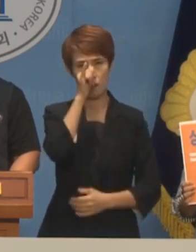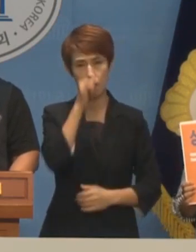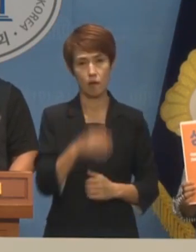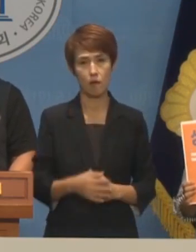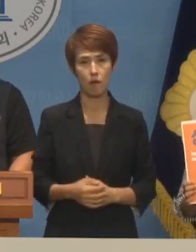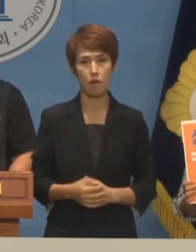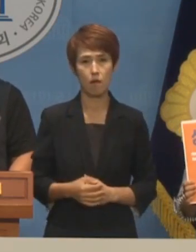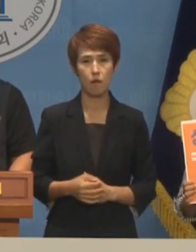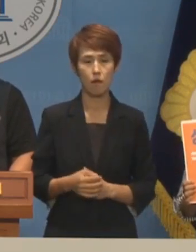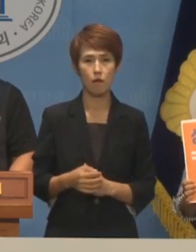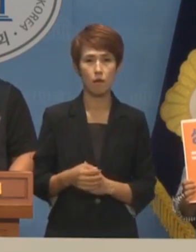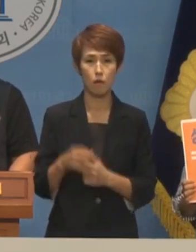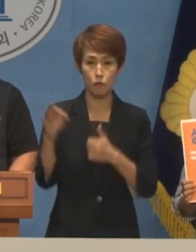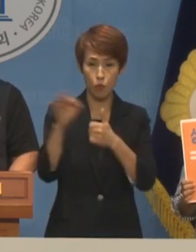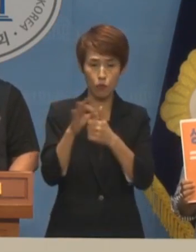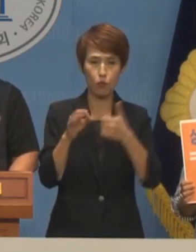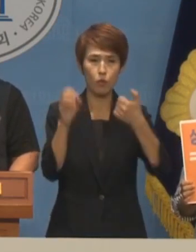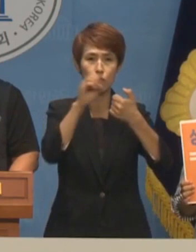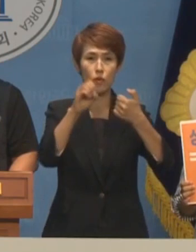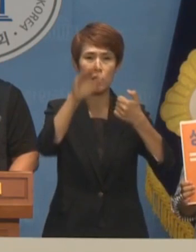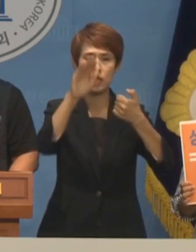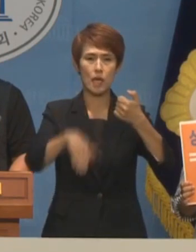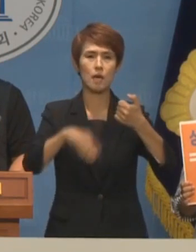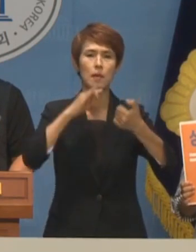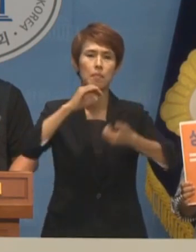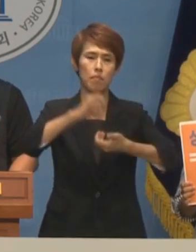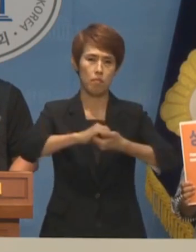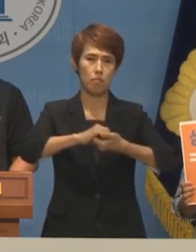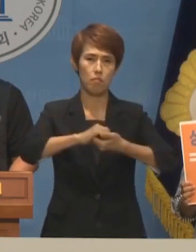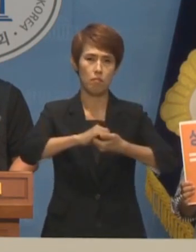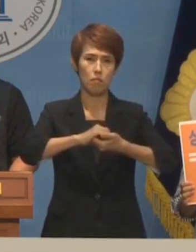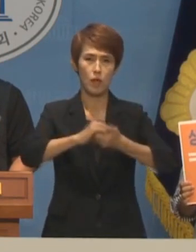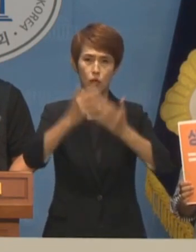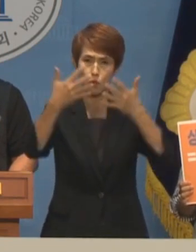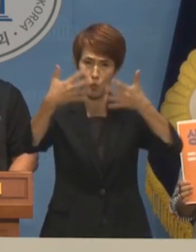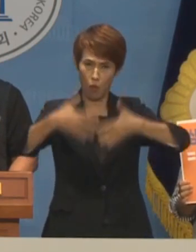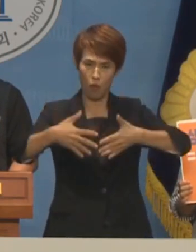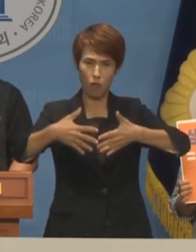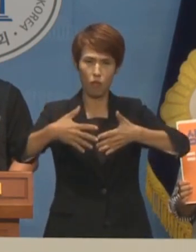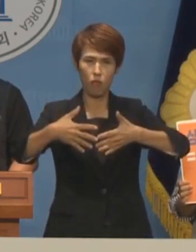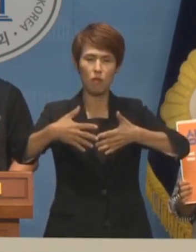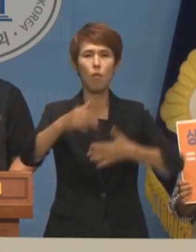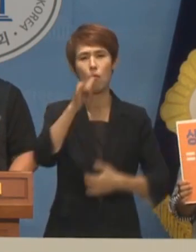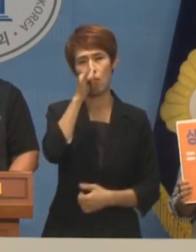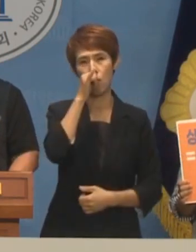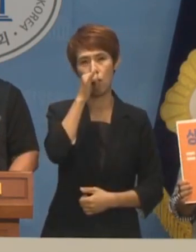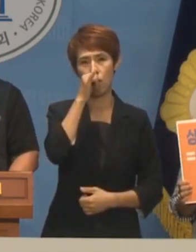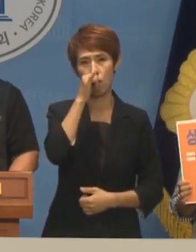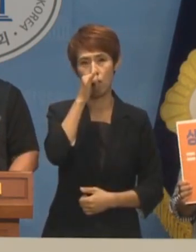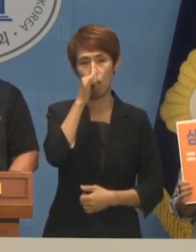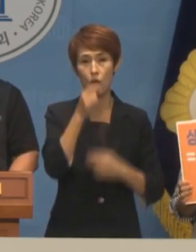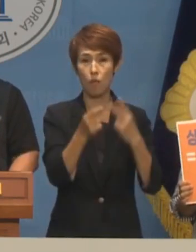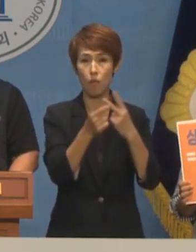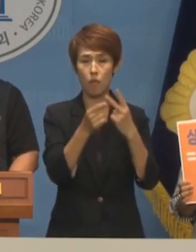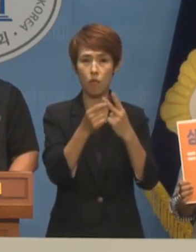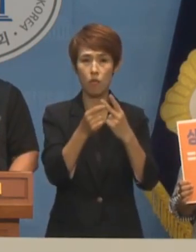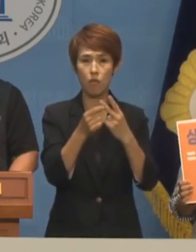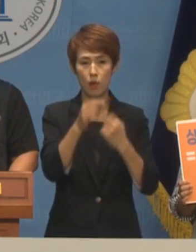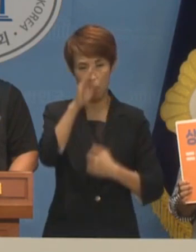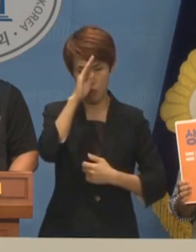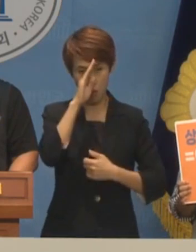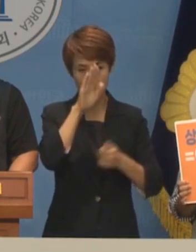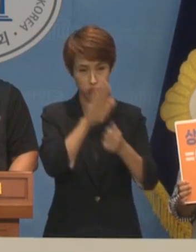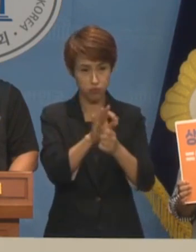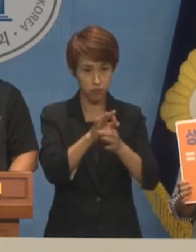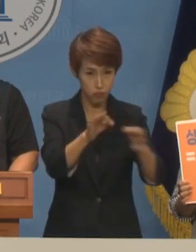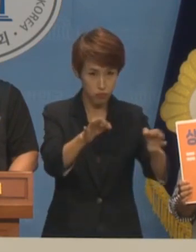소득 하위 50% 이하 인자로 한정하여 자격 조건을 축소하였고, 두 번째로 상병급여 액수가